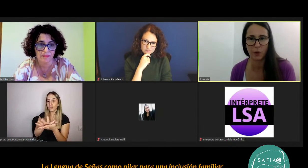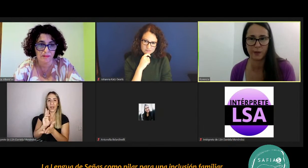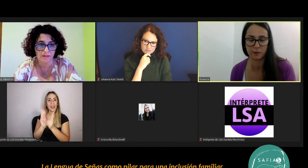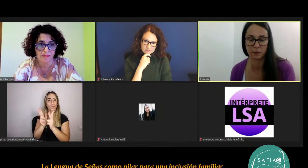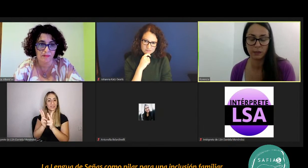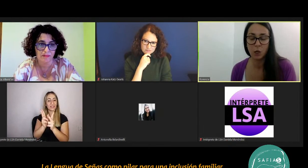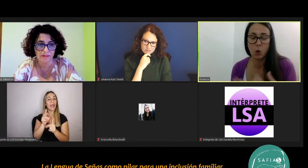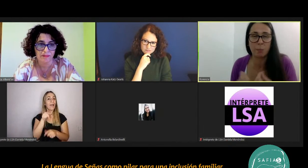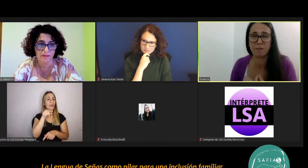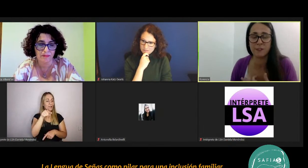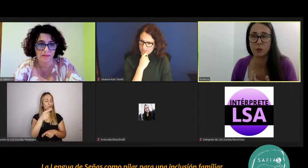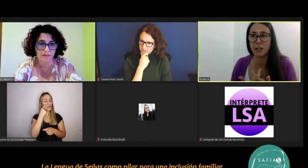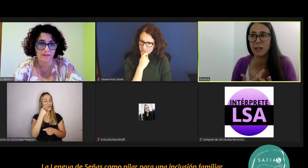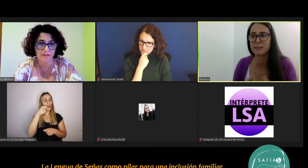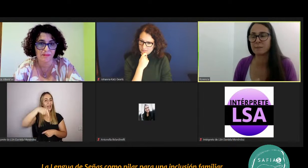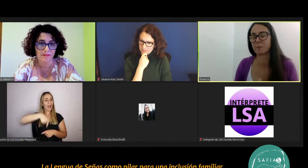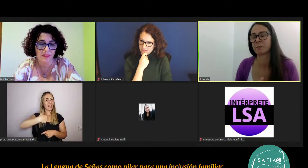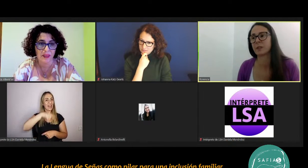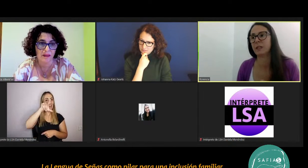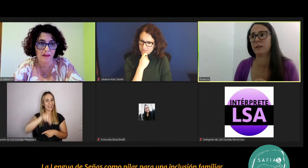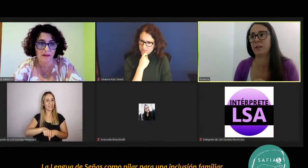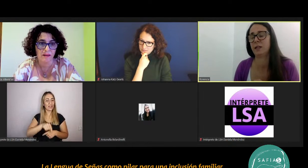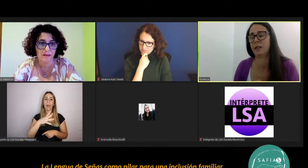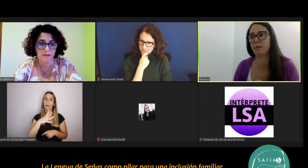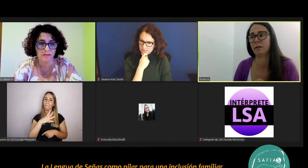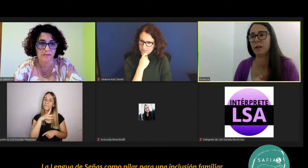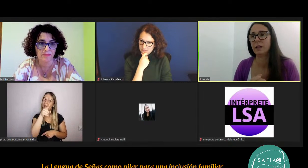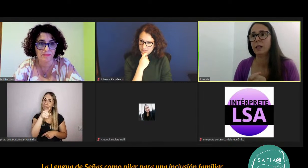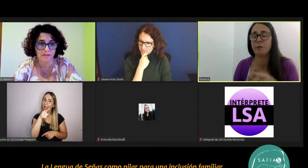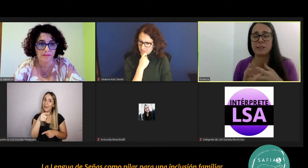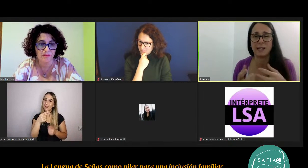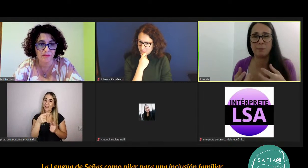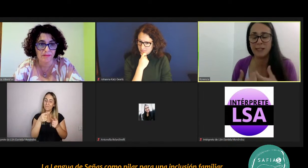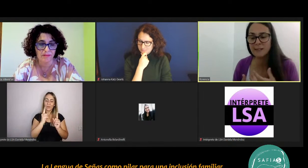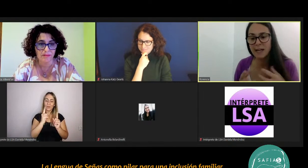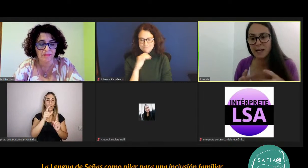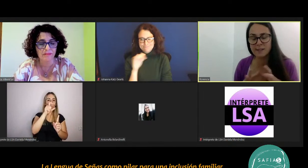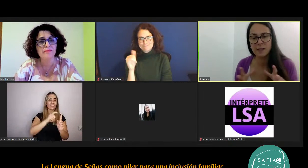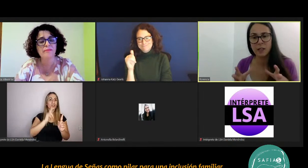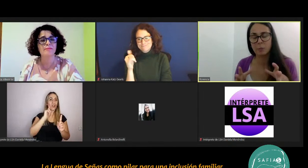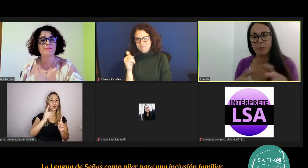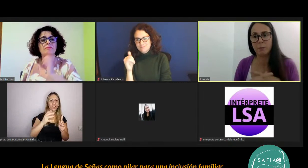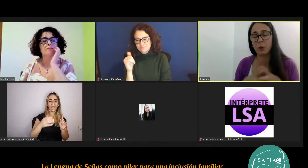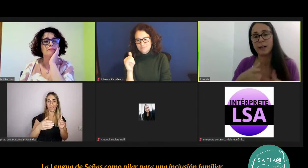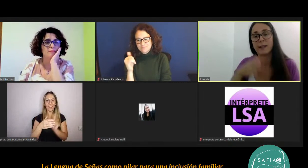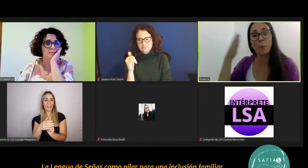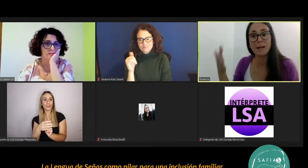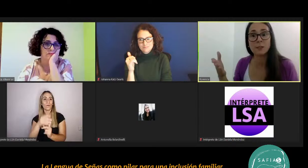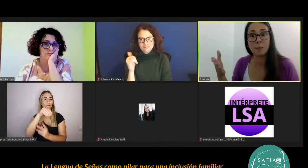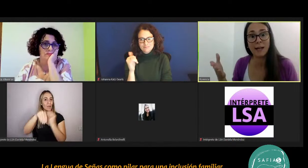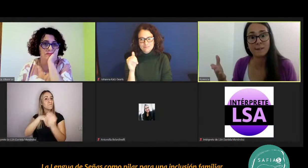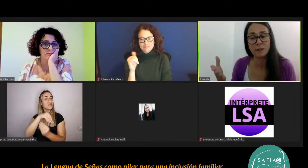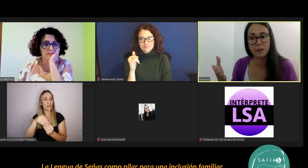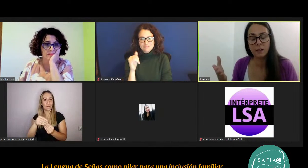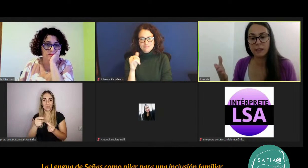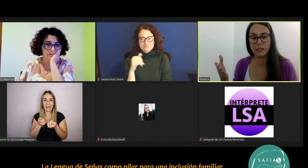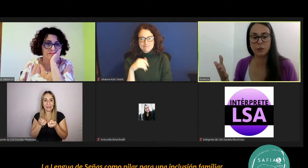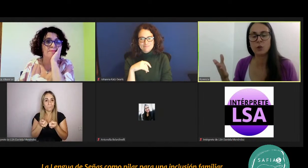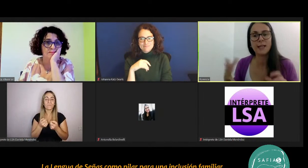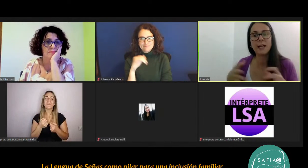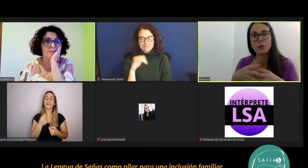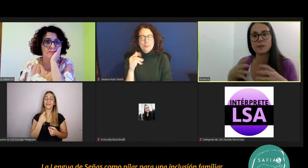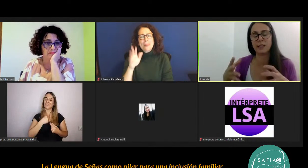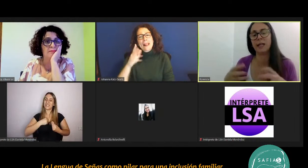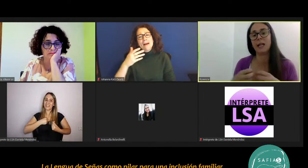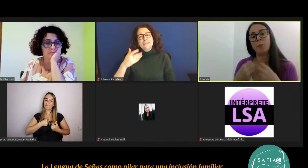un poco eso. Como profesionales, en nuestra experiencia es poder dar un paso más y